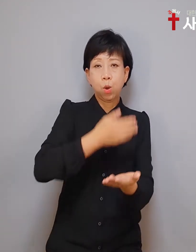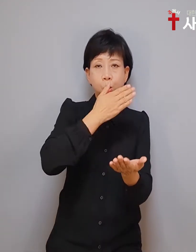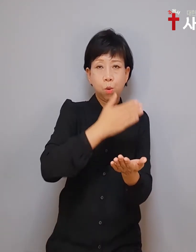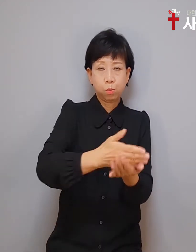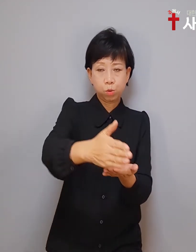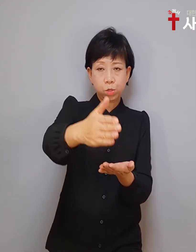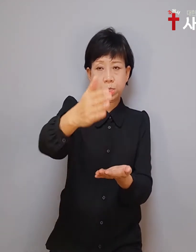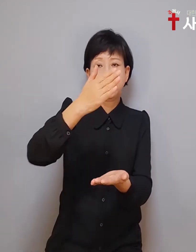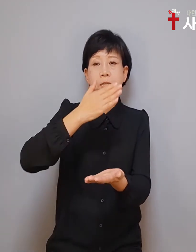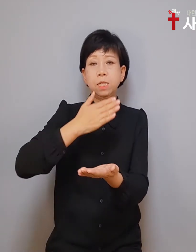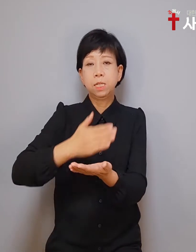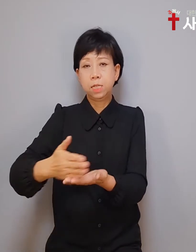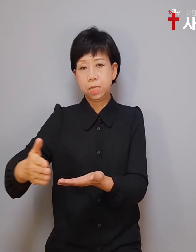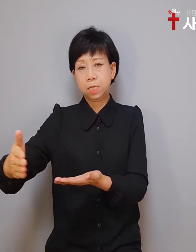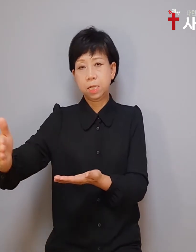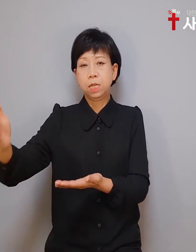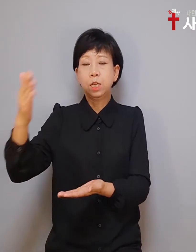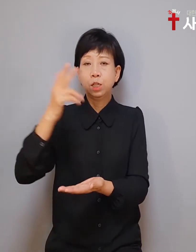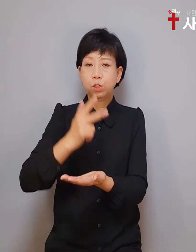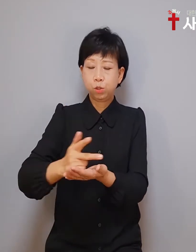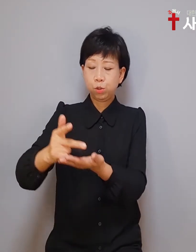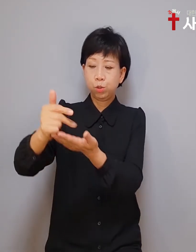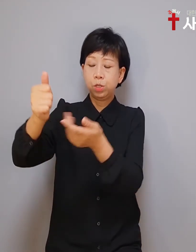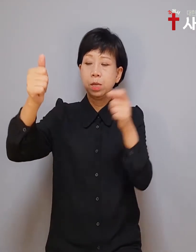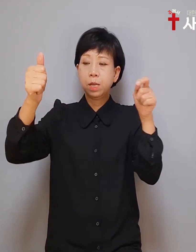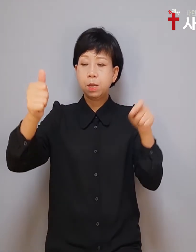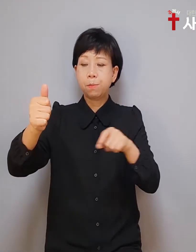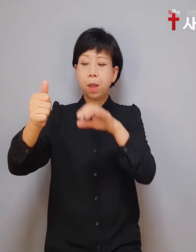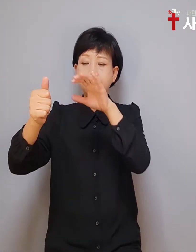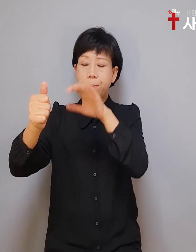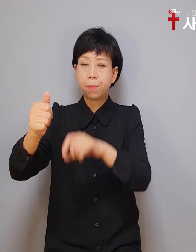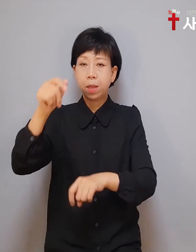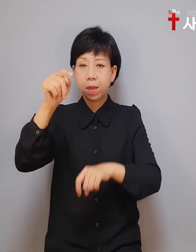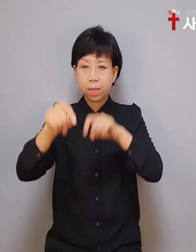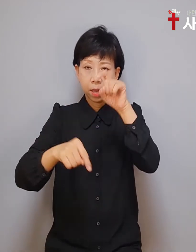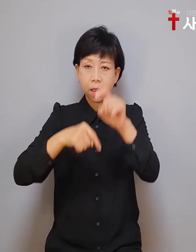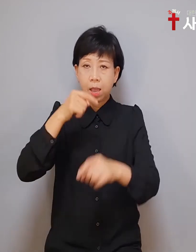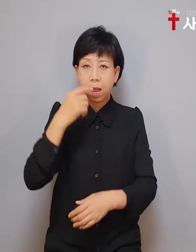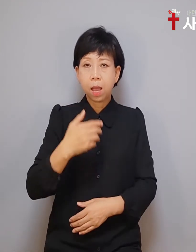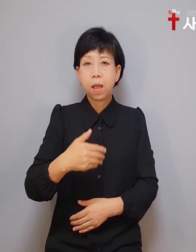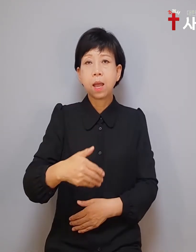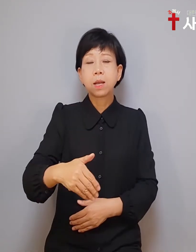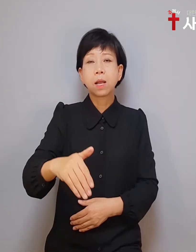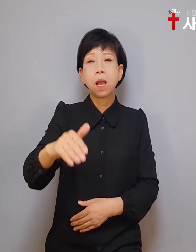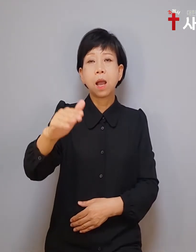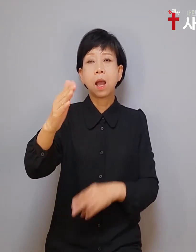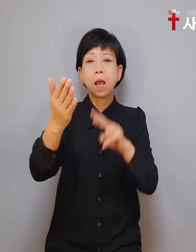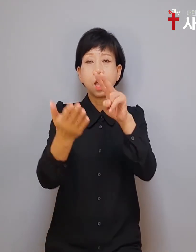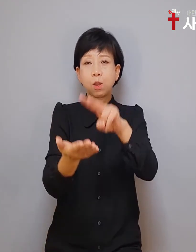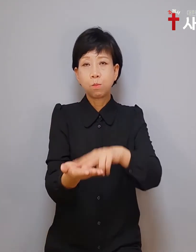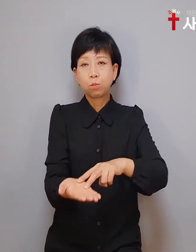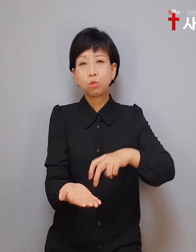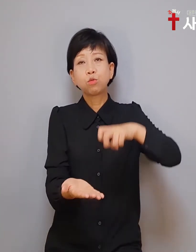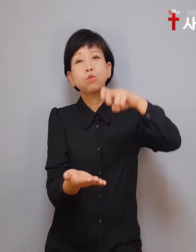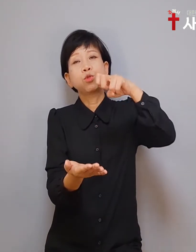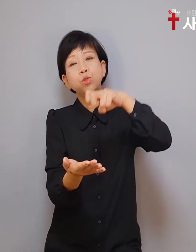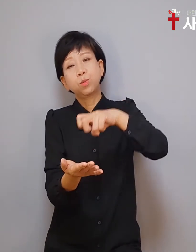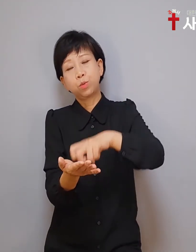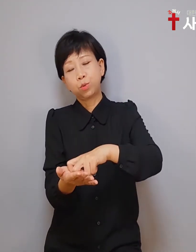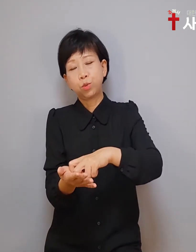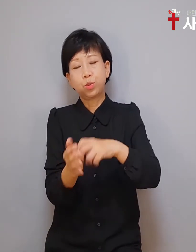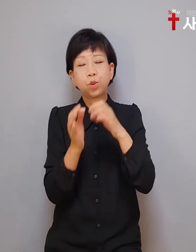권능으로 물리치리. 주님 앞에 나아가